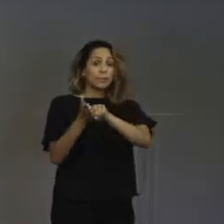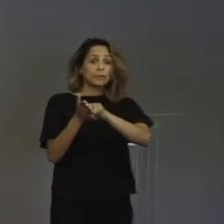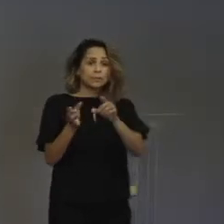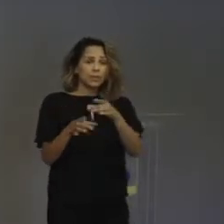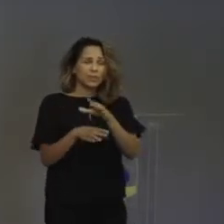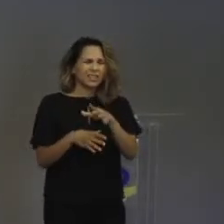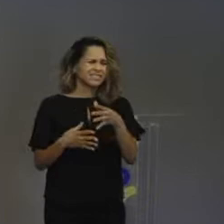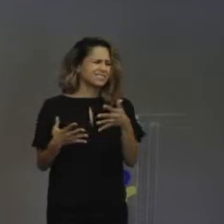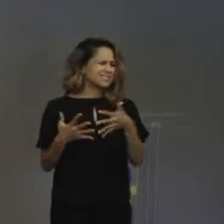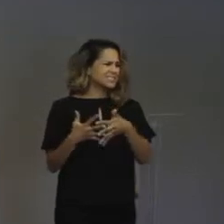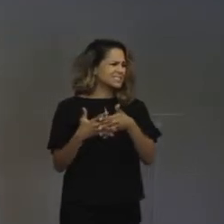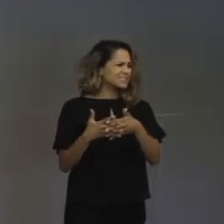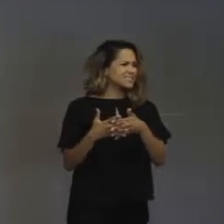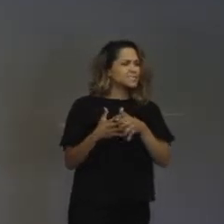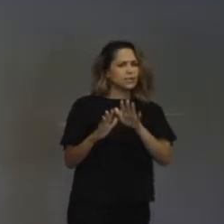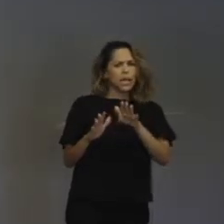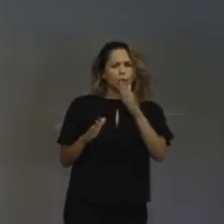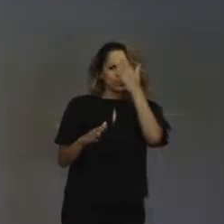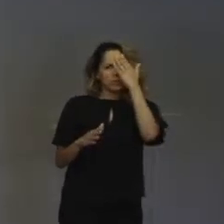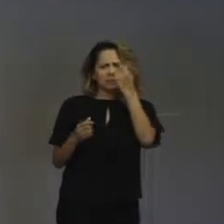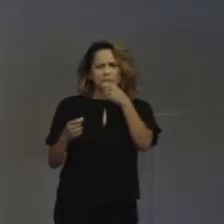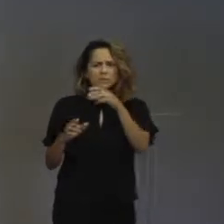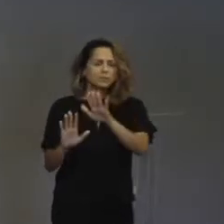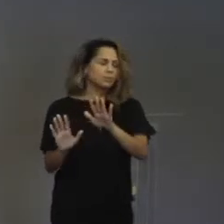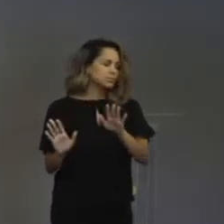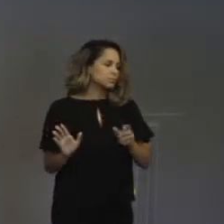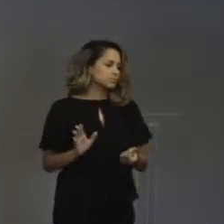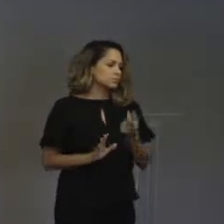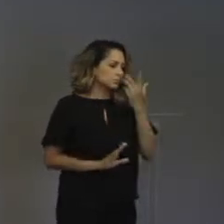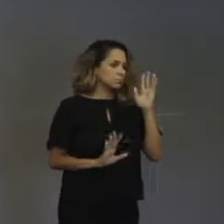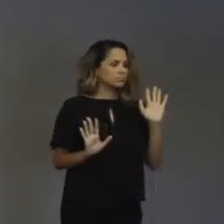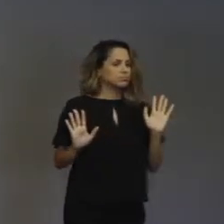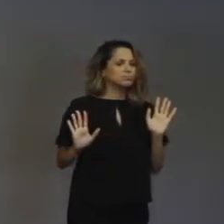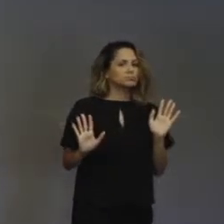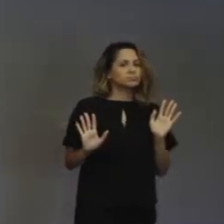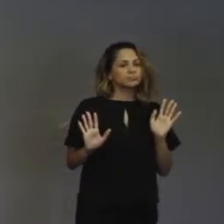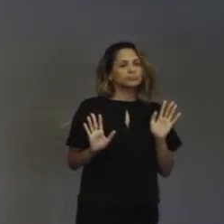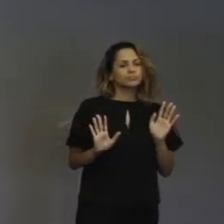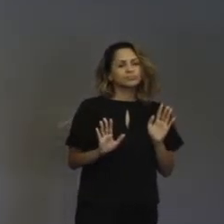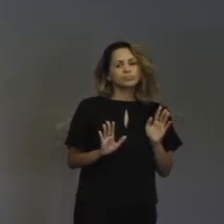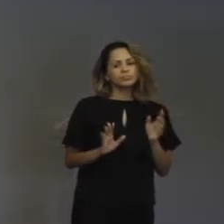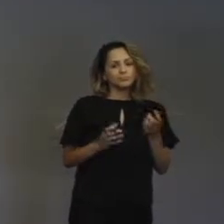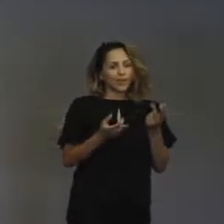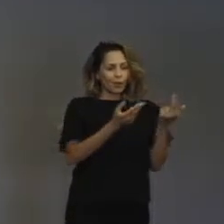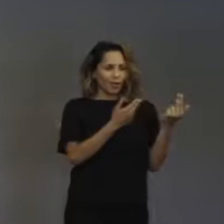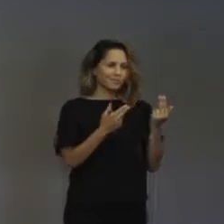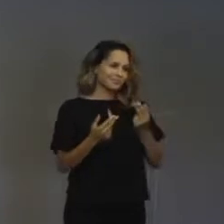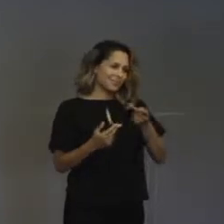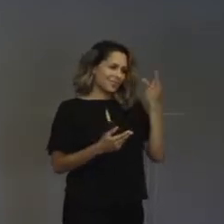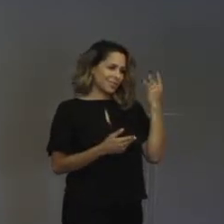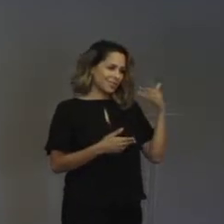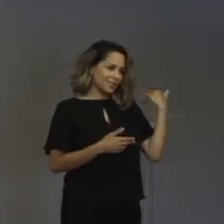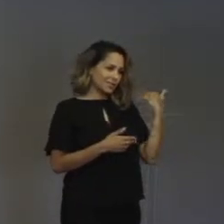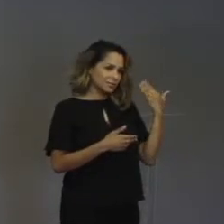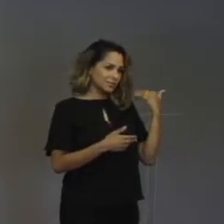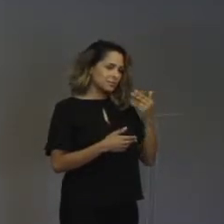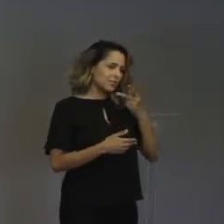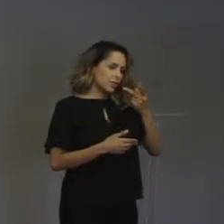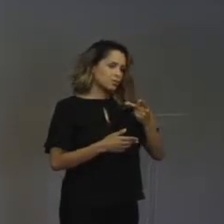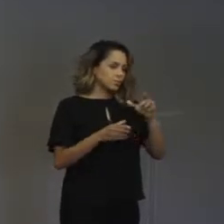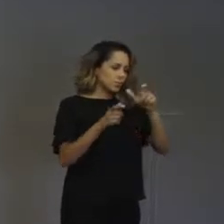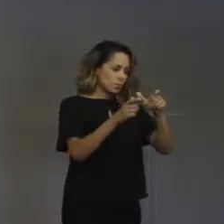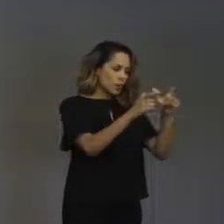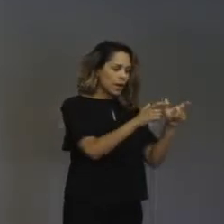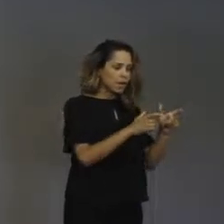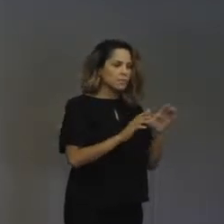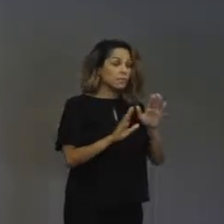fala, não, mas olha, eu sei. Daí a pessoa fala, não é que é até tão esquisito assim, um pouco como a gente falava dos bairros. Mas há uma outra questão que me